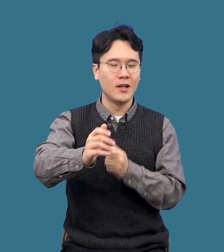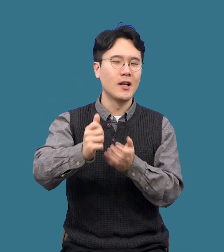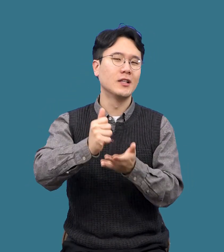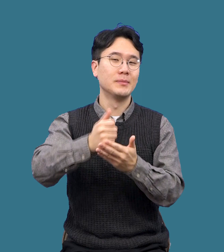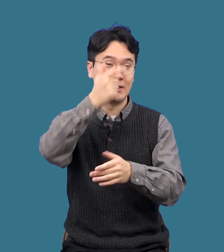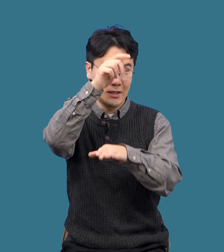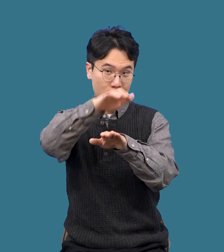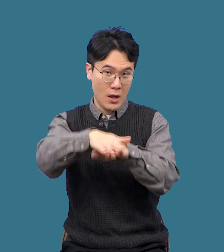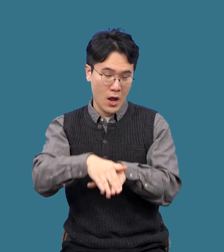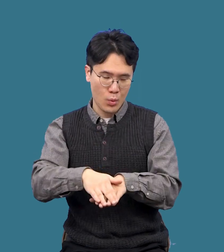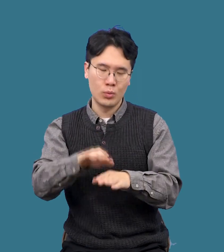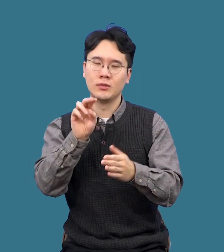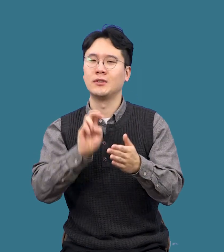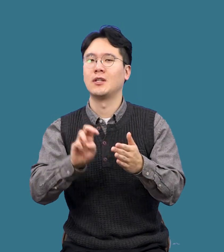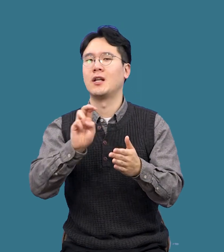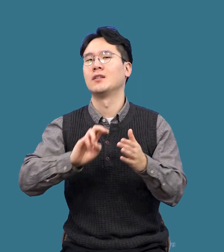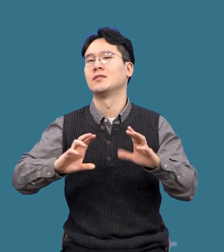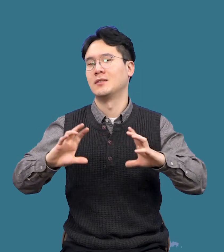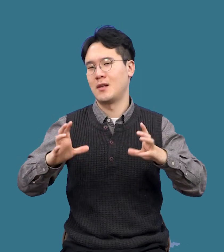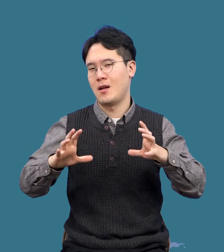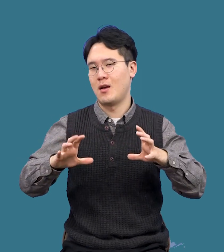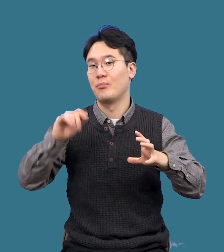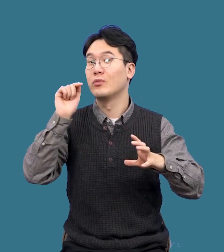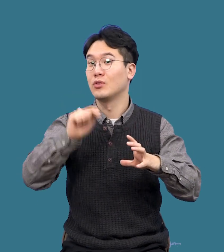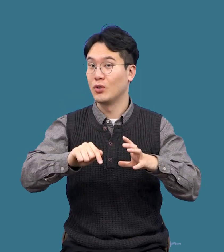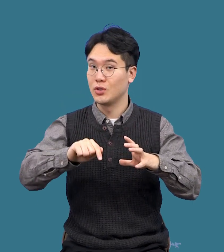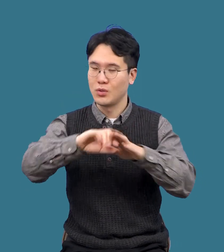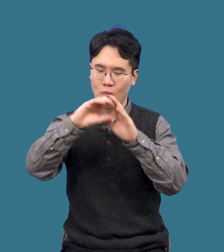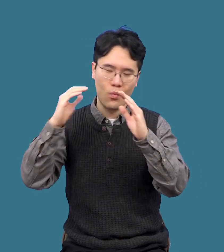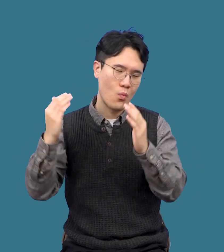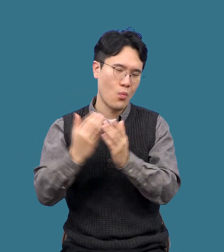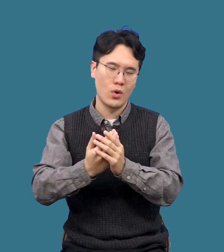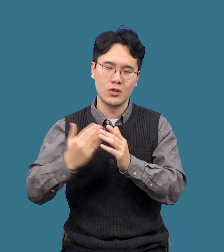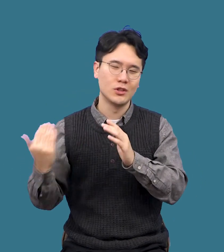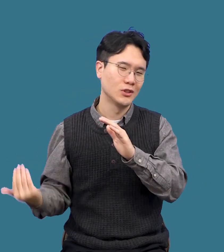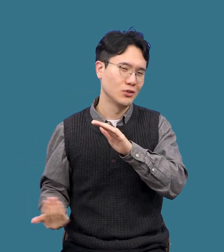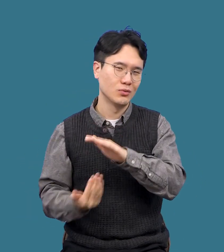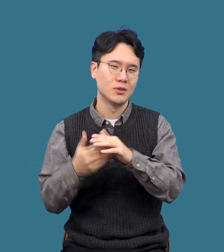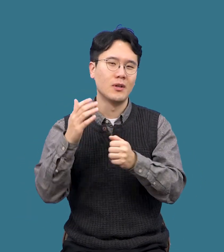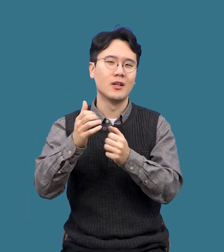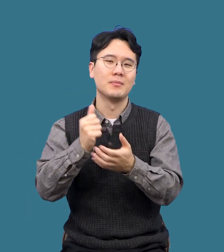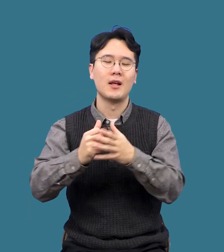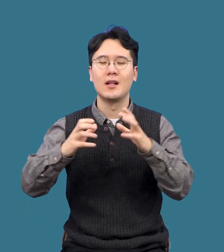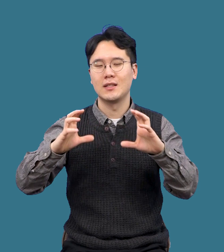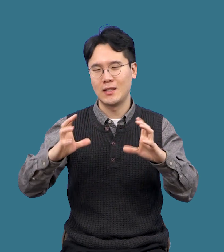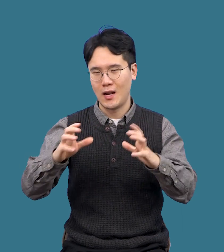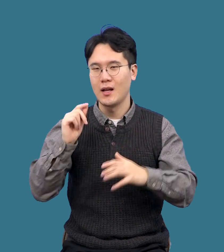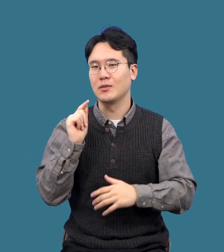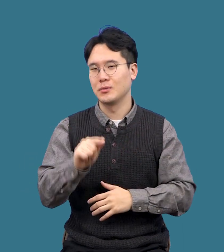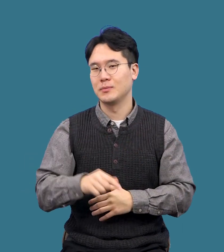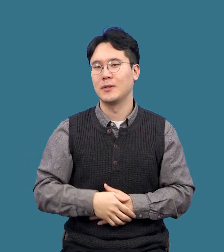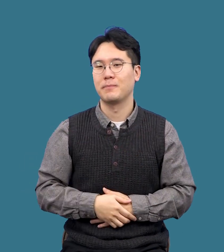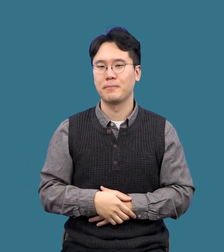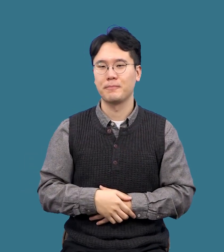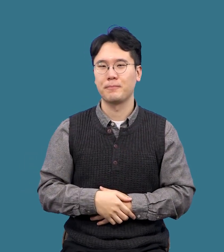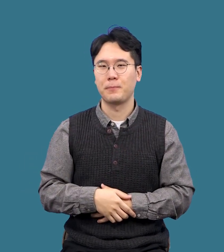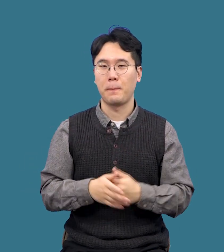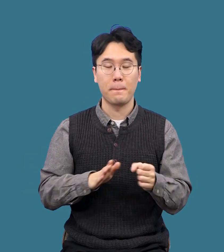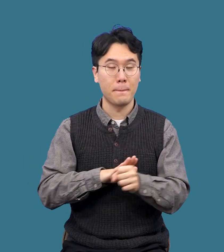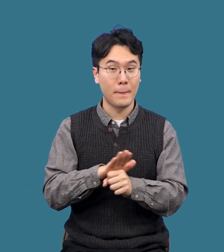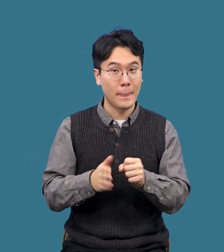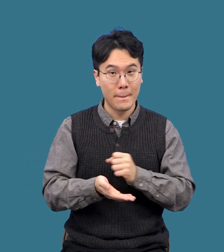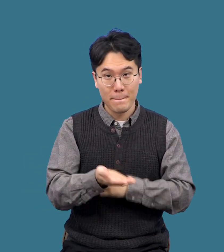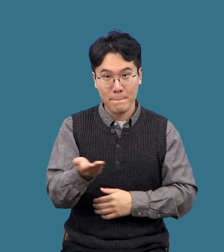예배하고 찬양하는 나라, 이것이 완성된 궁극적인 하나님의 나라인 것입니다. 사랑하는